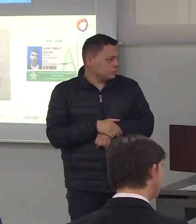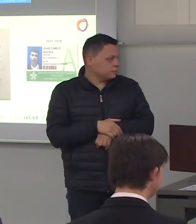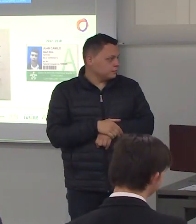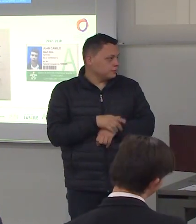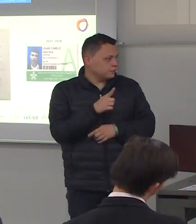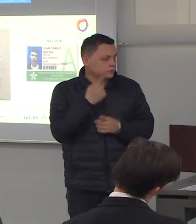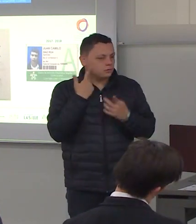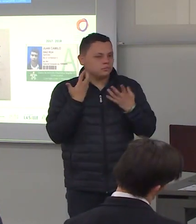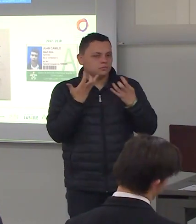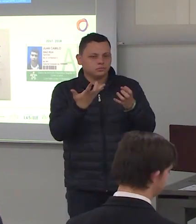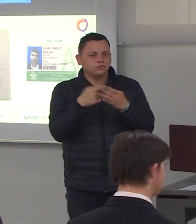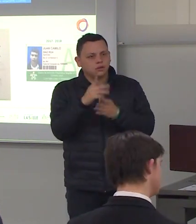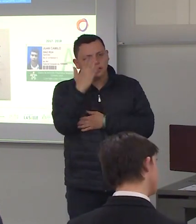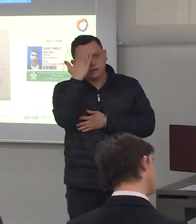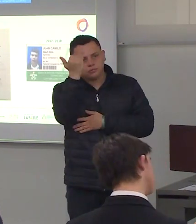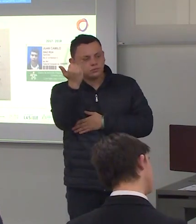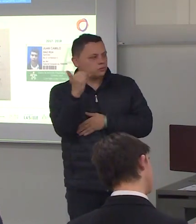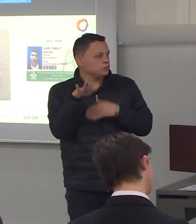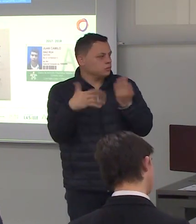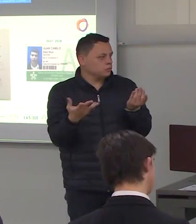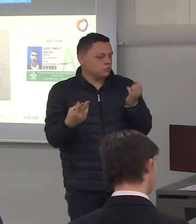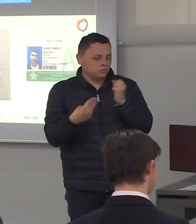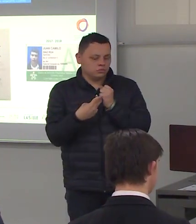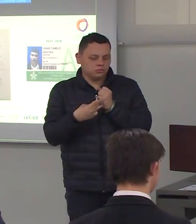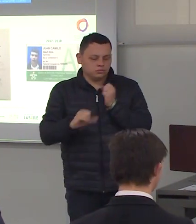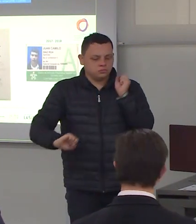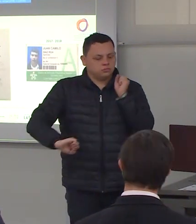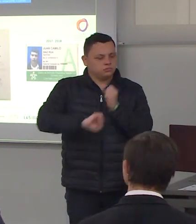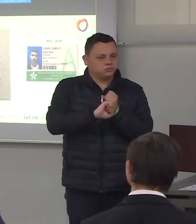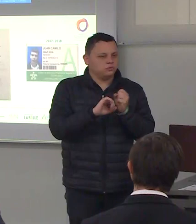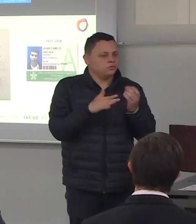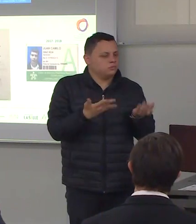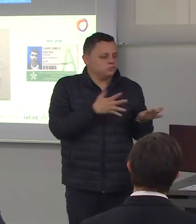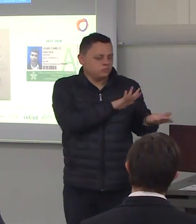aspiraciones desde lo académico y cómo el SENA está apoyado con él.